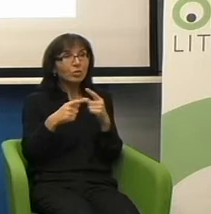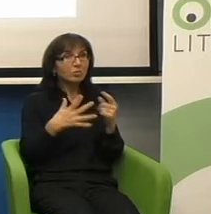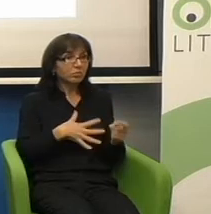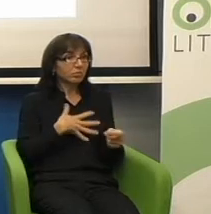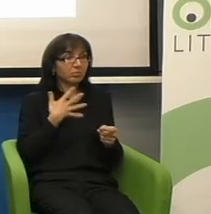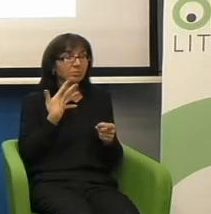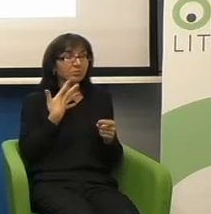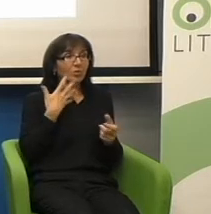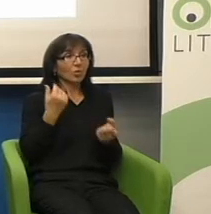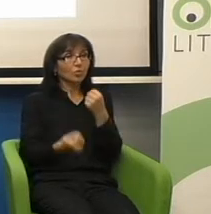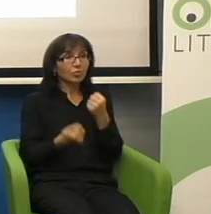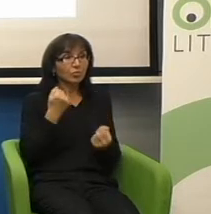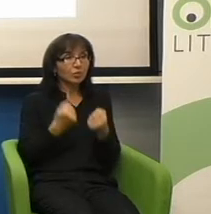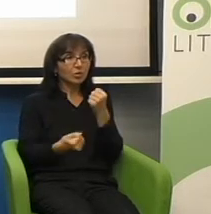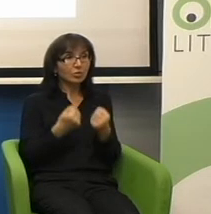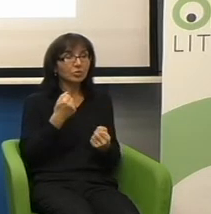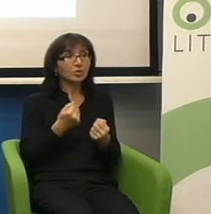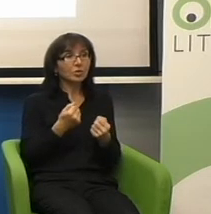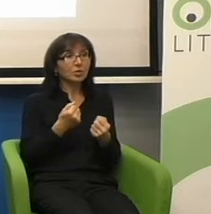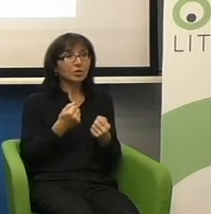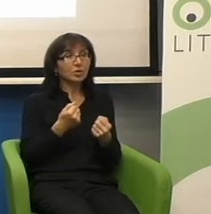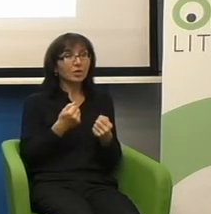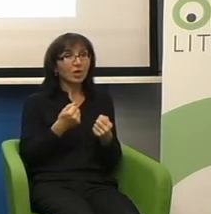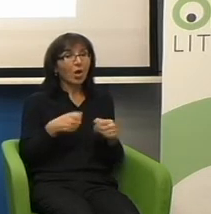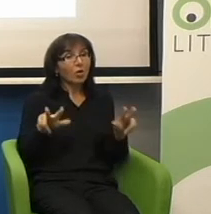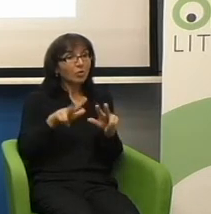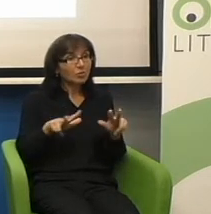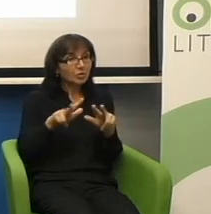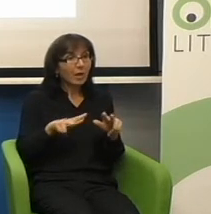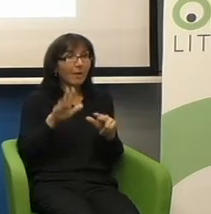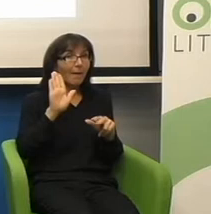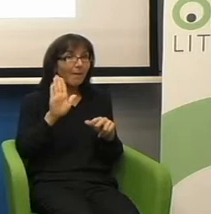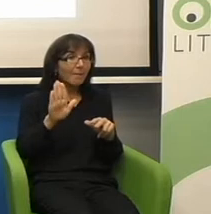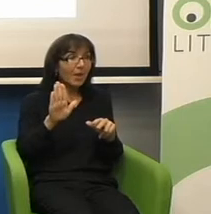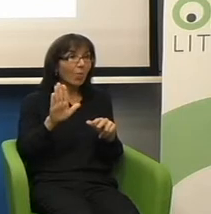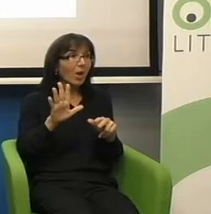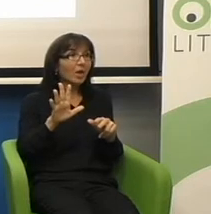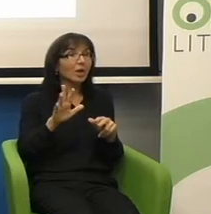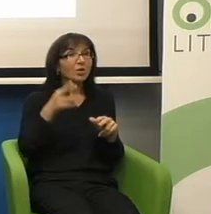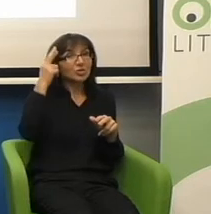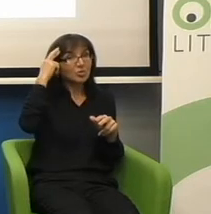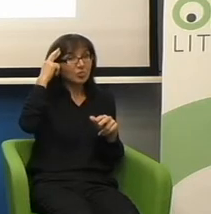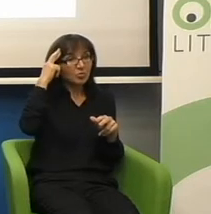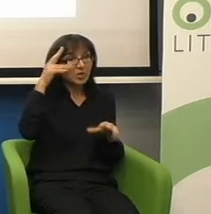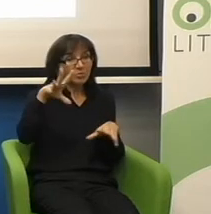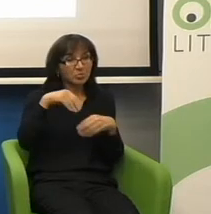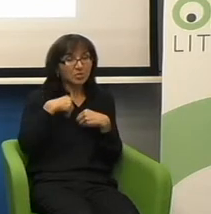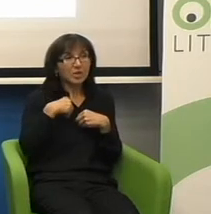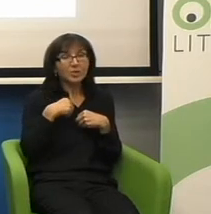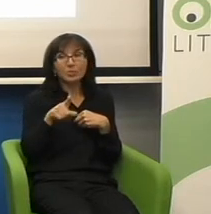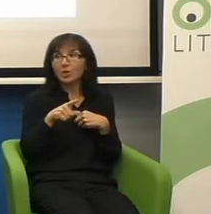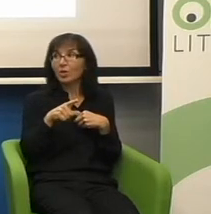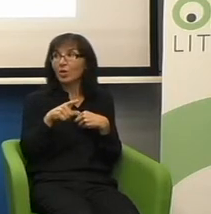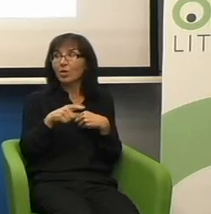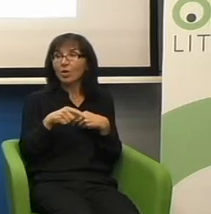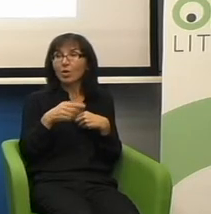zaskoczyła ta trudność, jaką najbliżsi mieli z akceptowaniem tego. Ale Ale mówi pan o tych najbliższych,